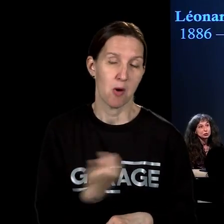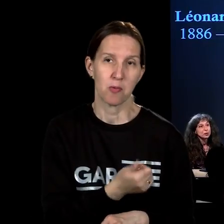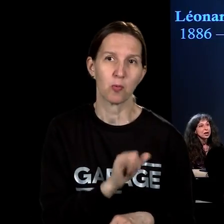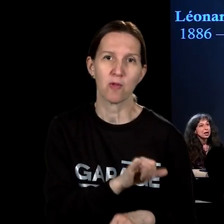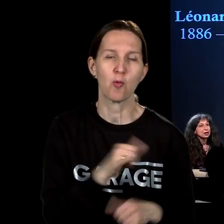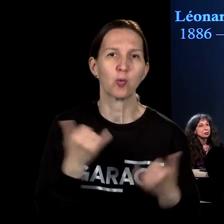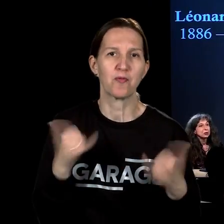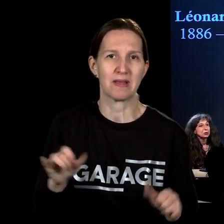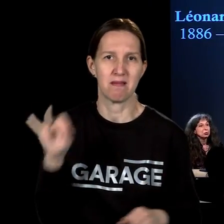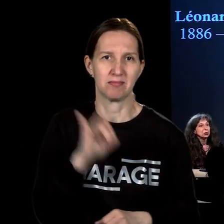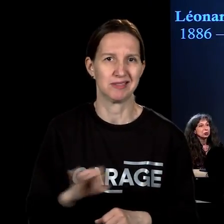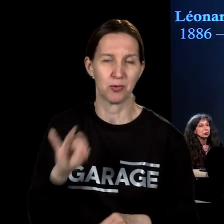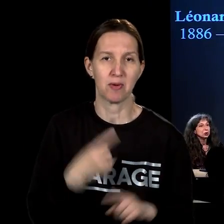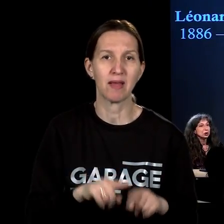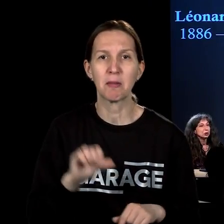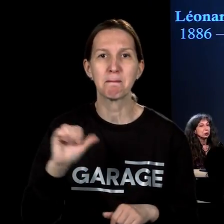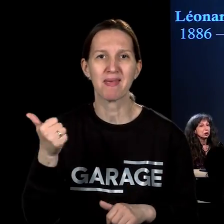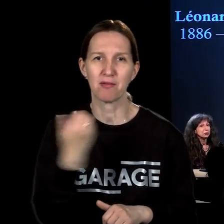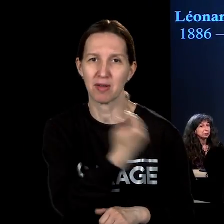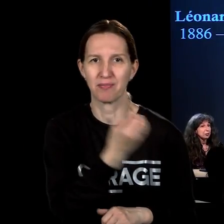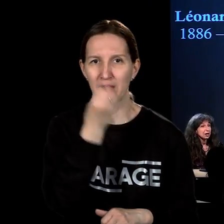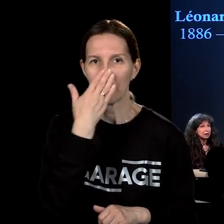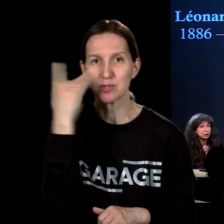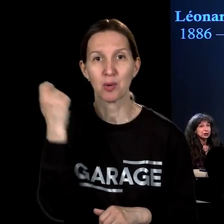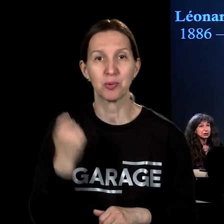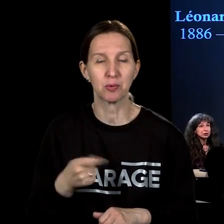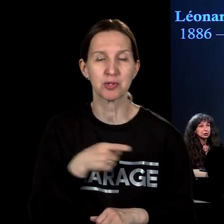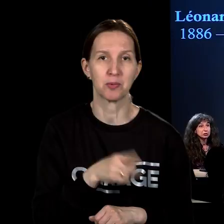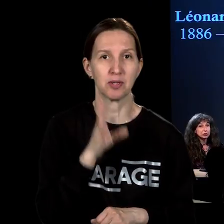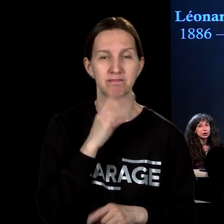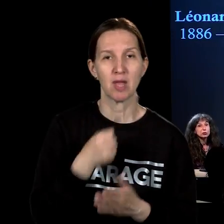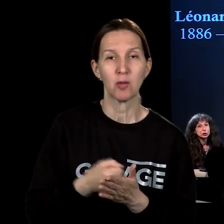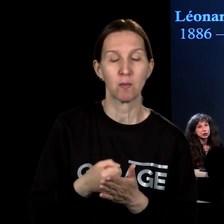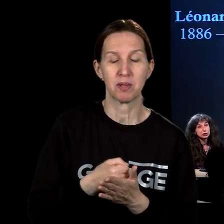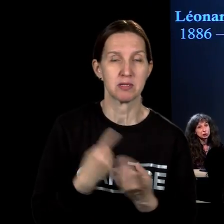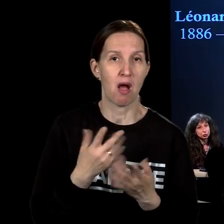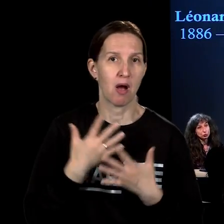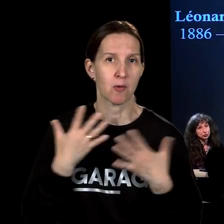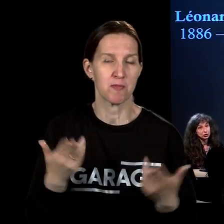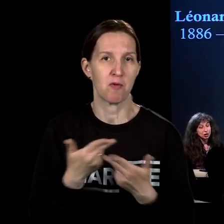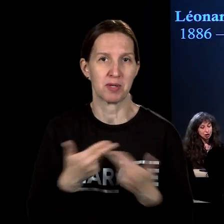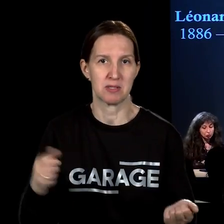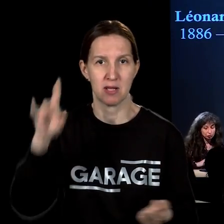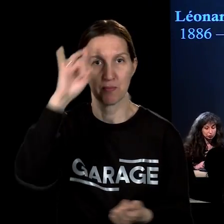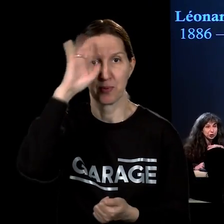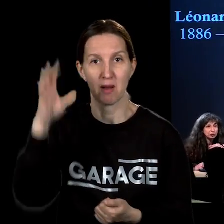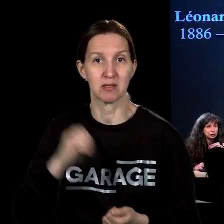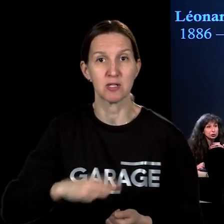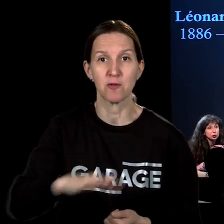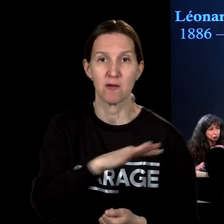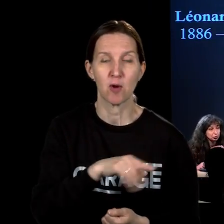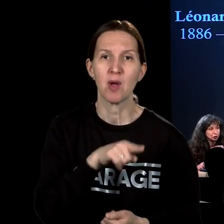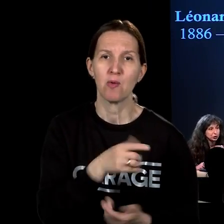прежде всего. Это первый японский художник, который добился невероятного признания в Европе. Он